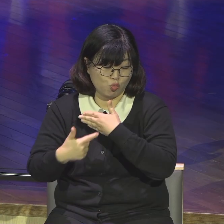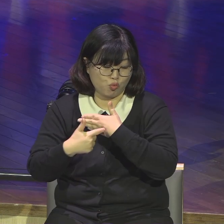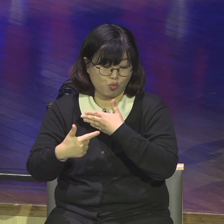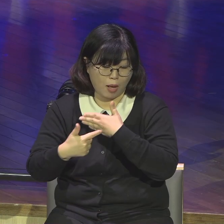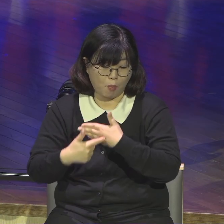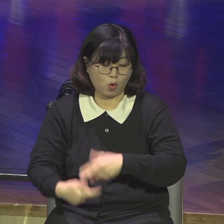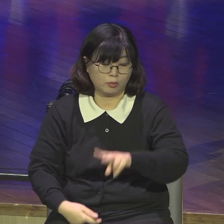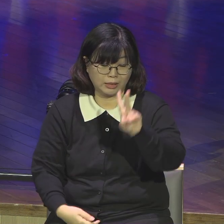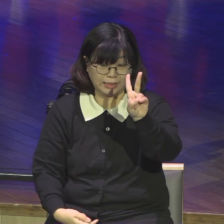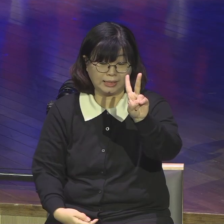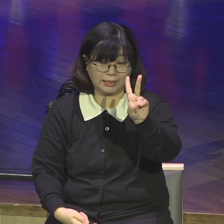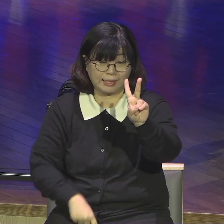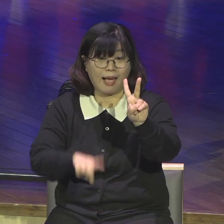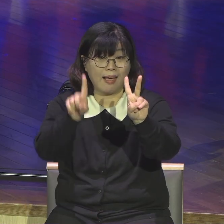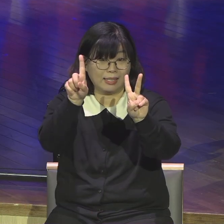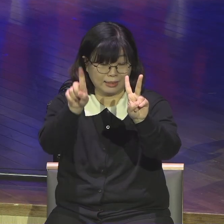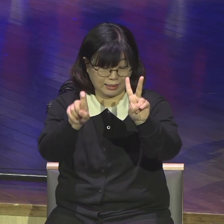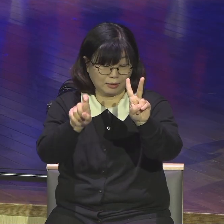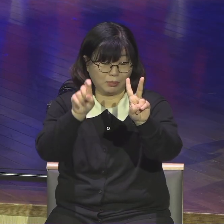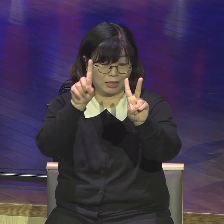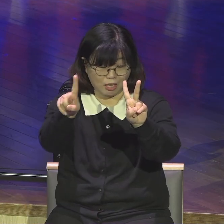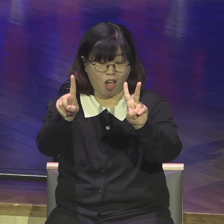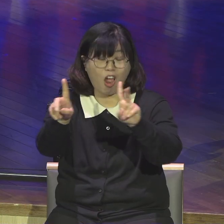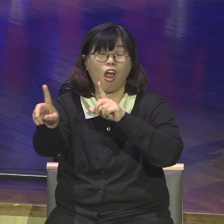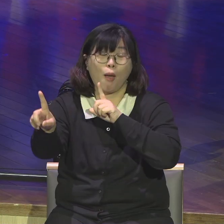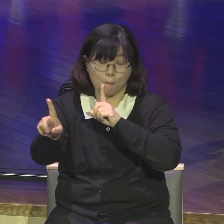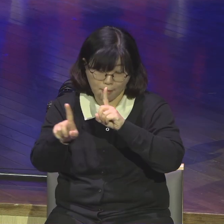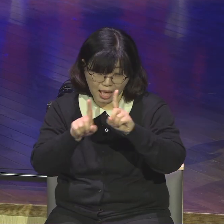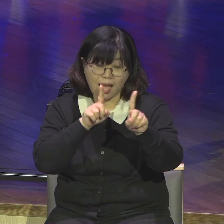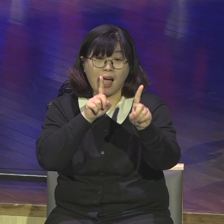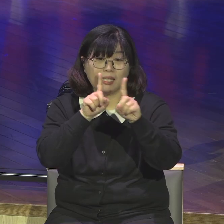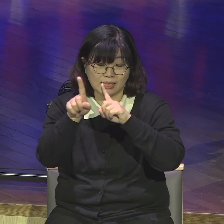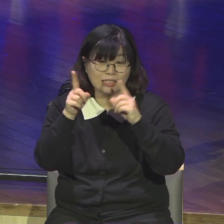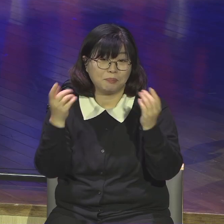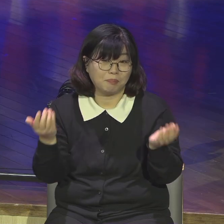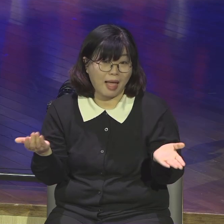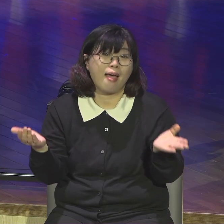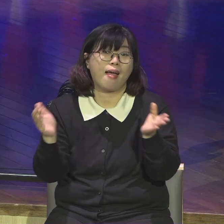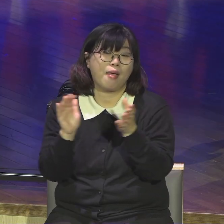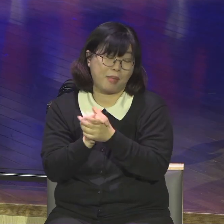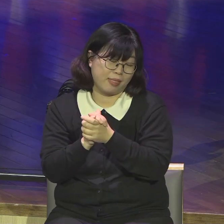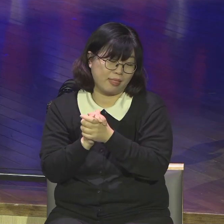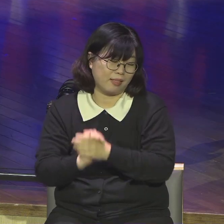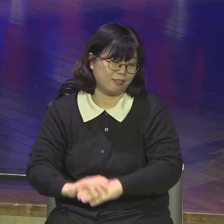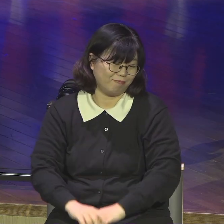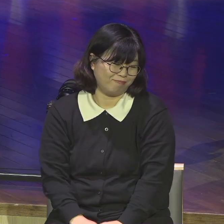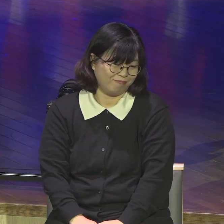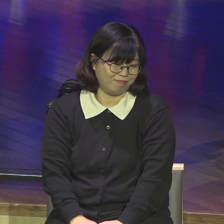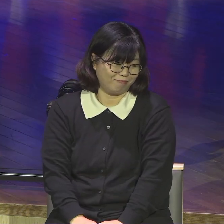마태복음 2장 11절 말씀 아멘